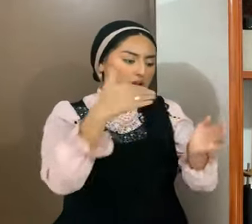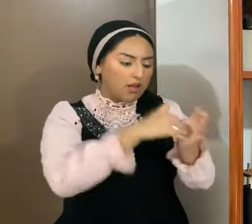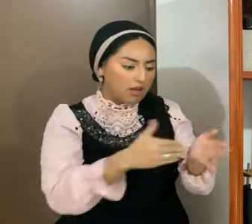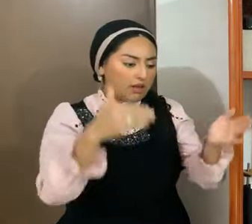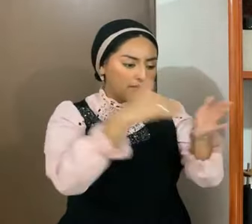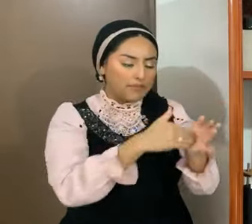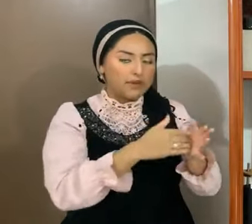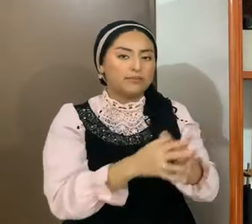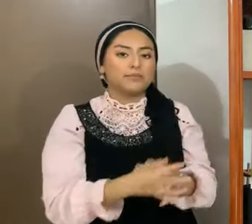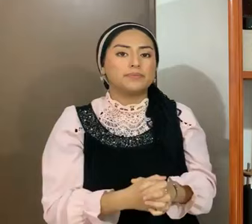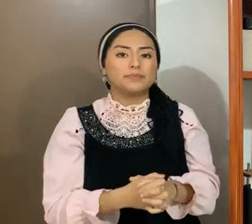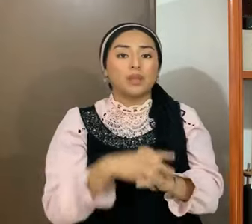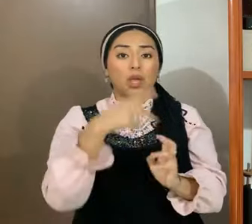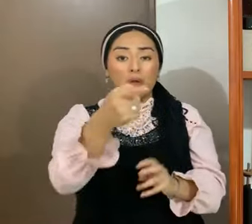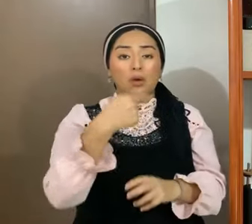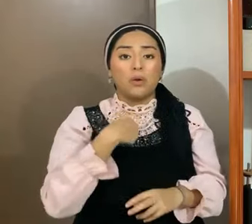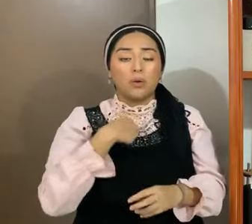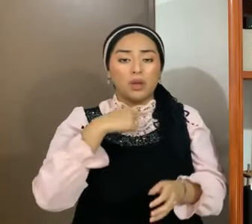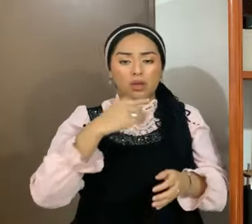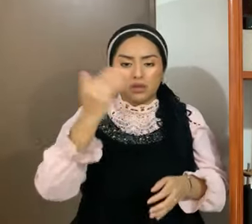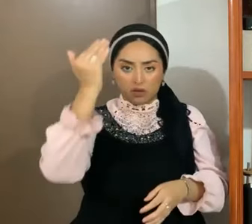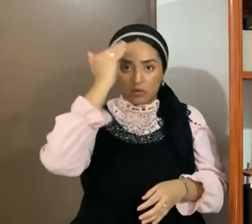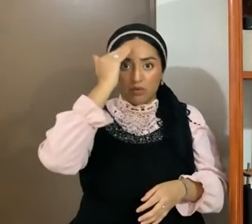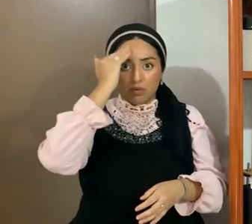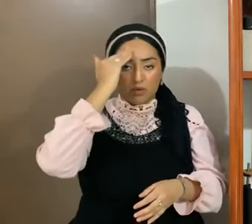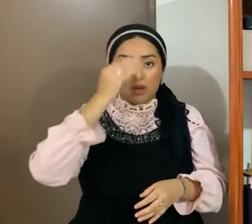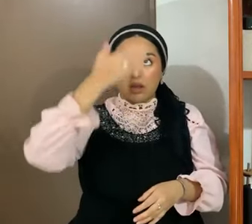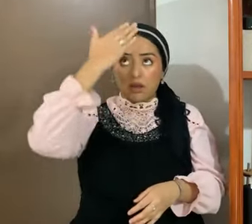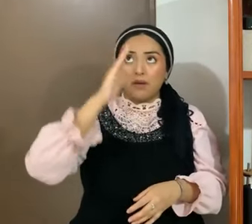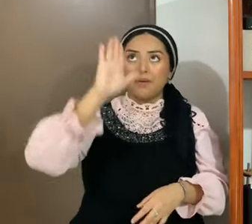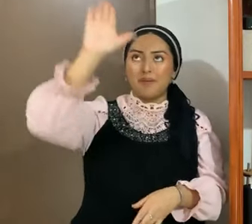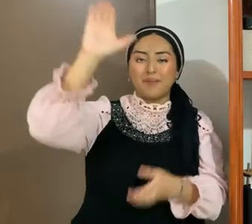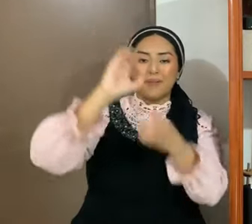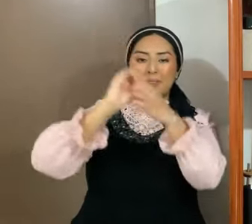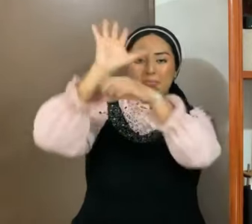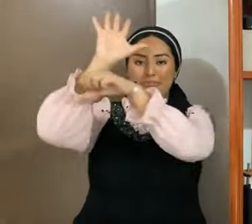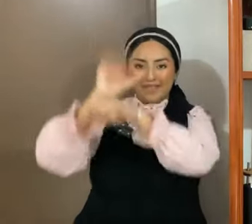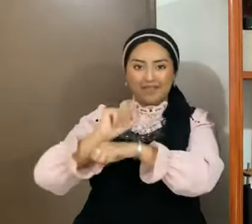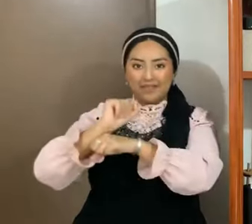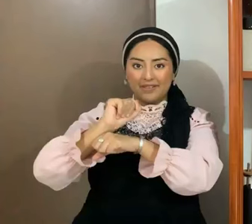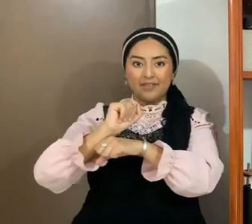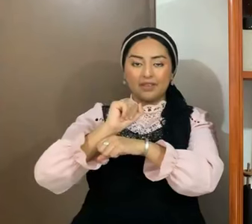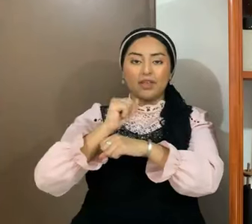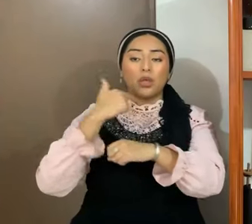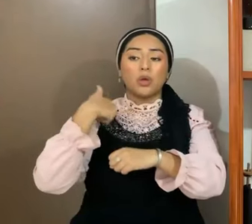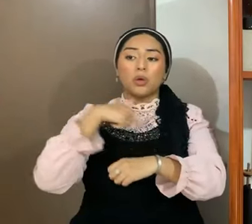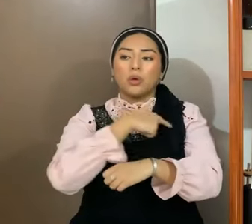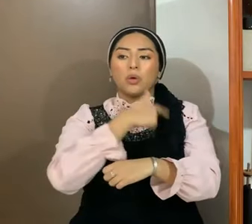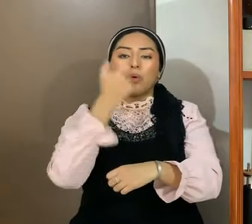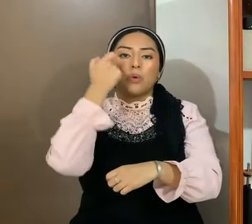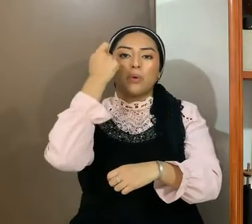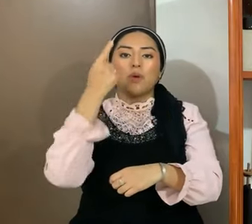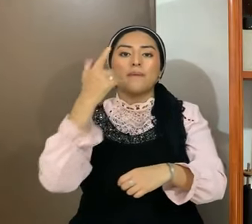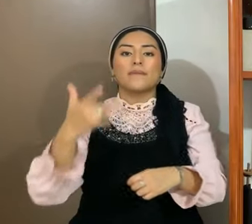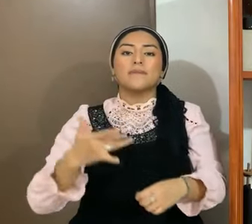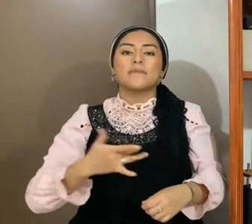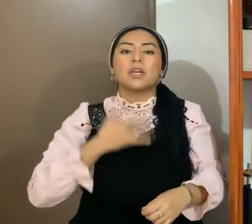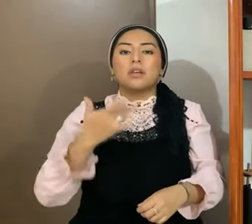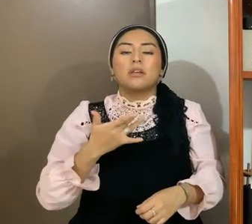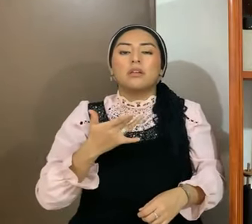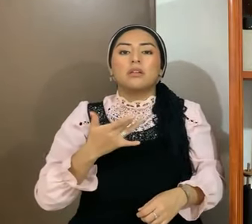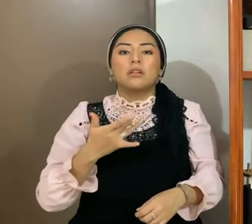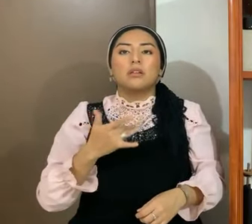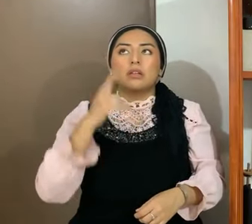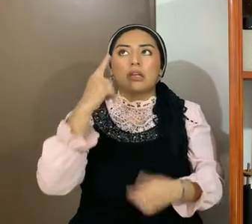conocemos los atributos, algunos, porque son infinitos, de nuestro Adón Yahshua HaMashiach, entenderemos el sentimiento